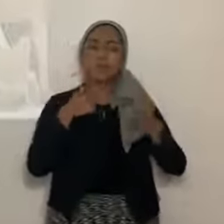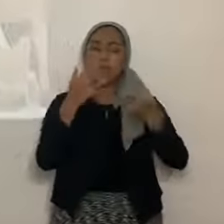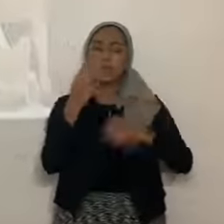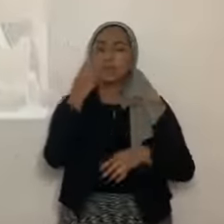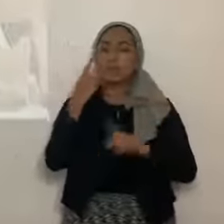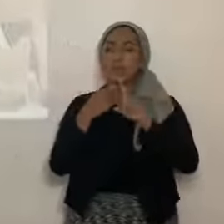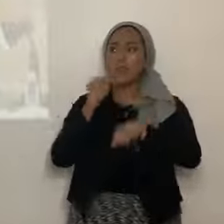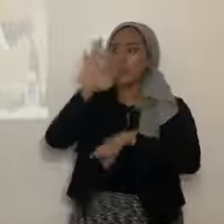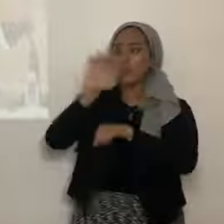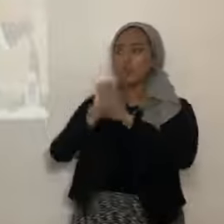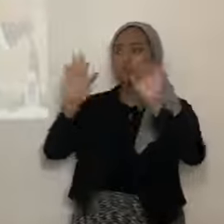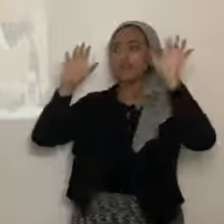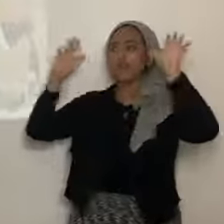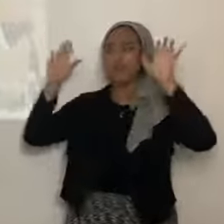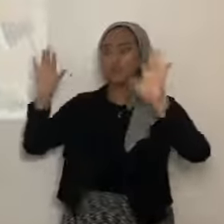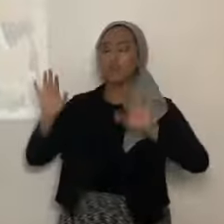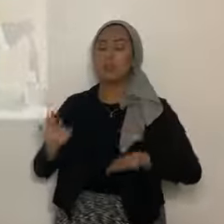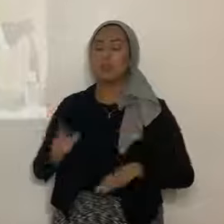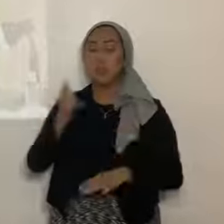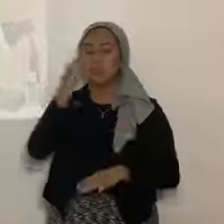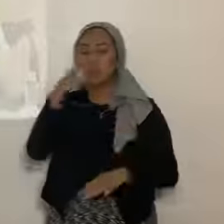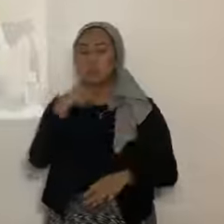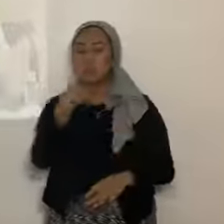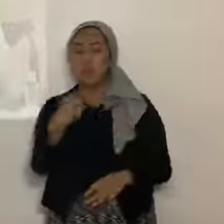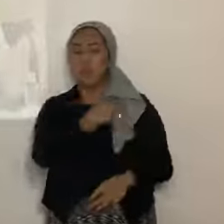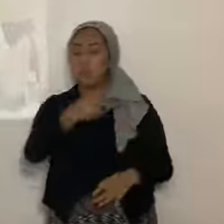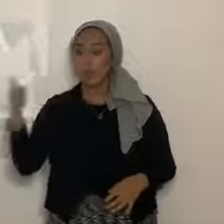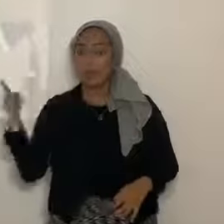señal. Él respondió y les dijo: